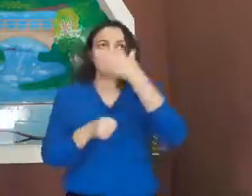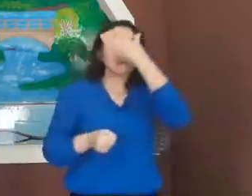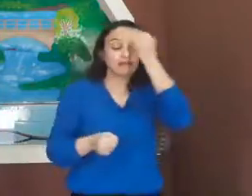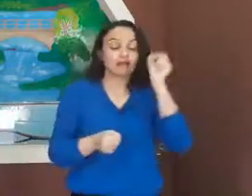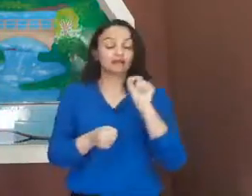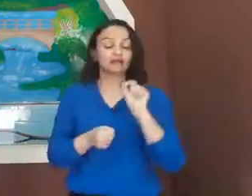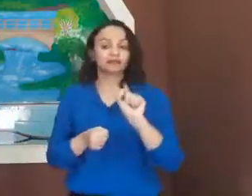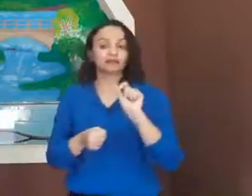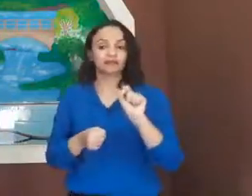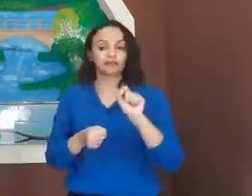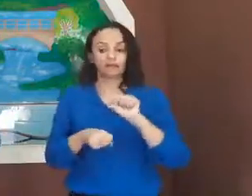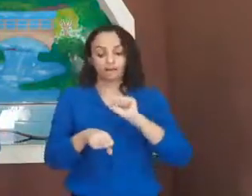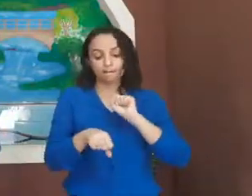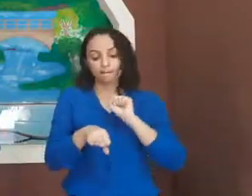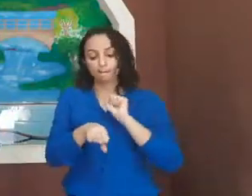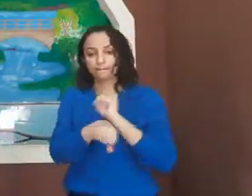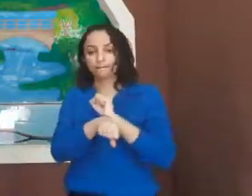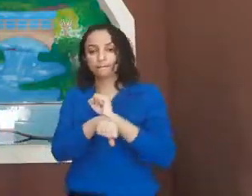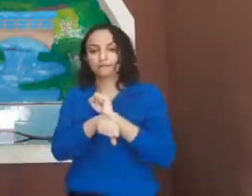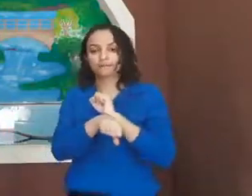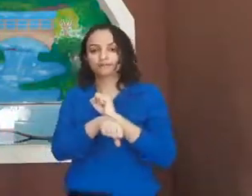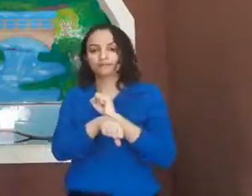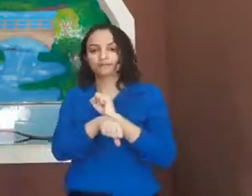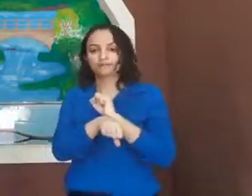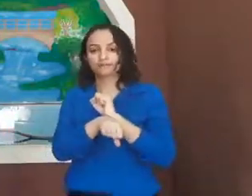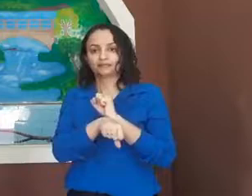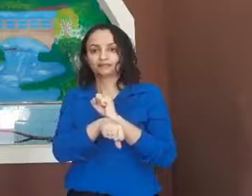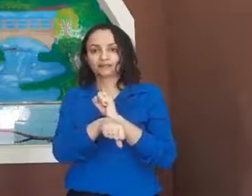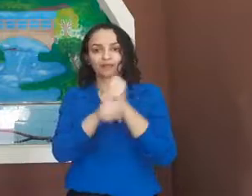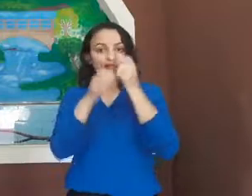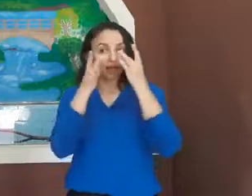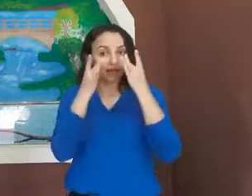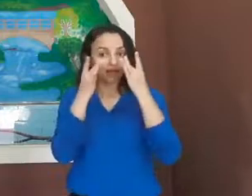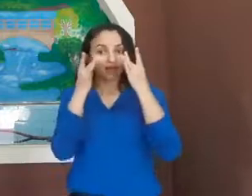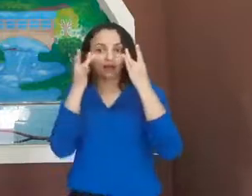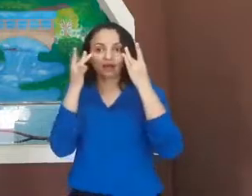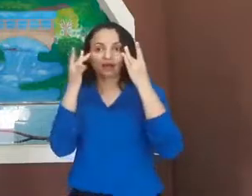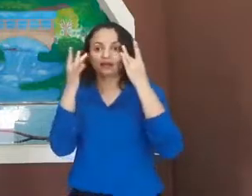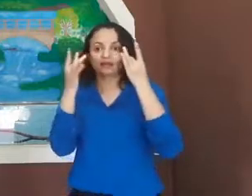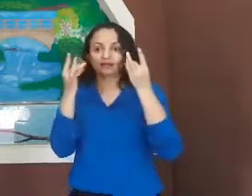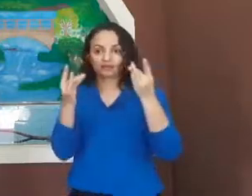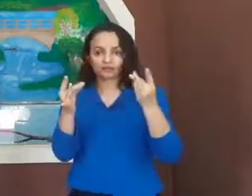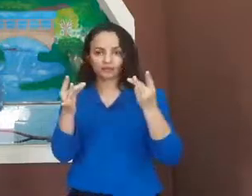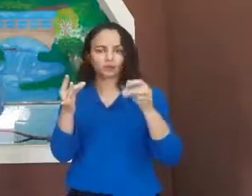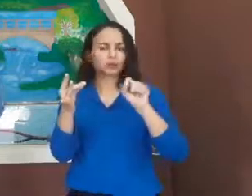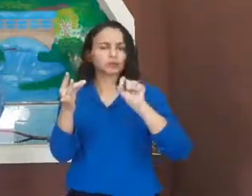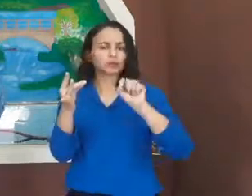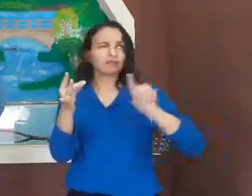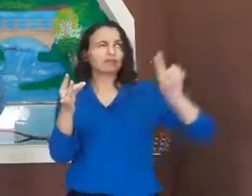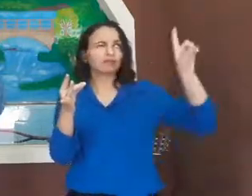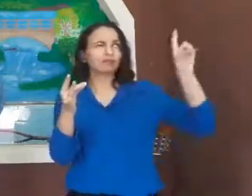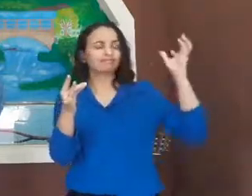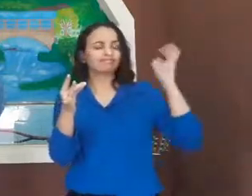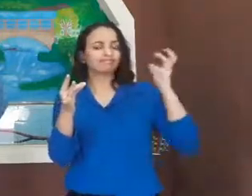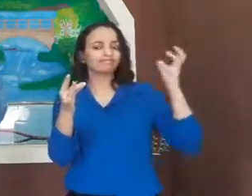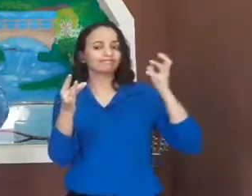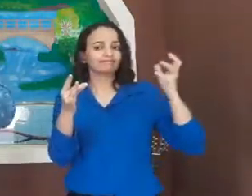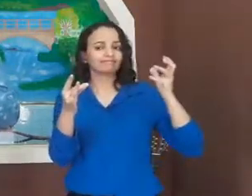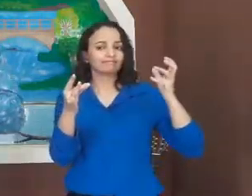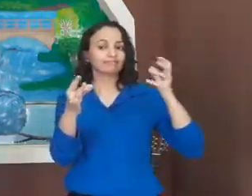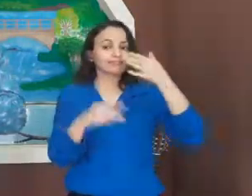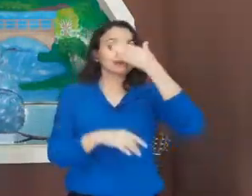parar e ouvir e saber o que o Senhor Deus